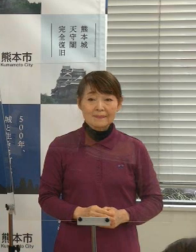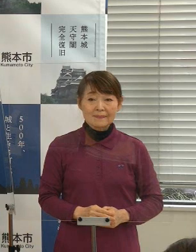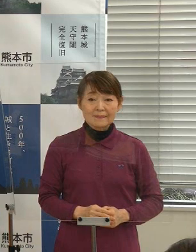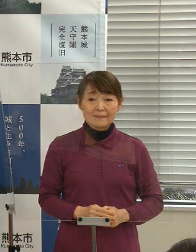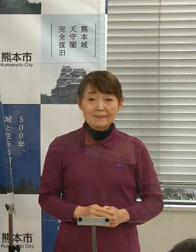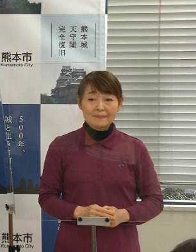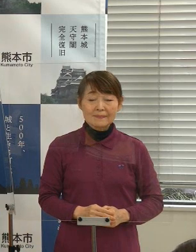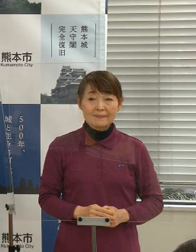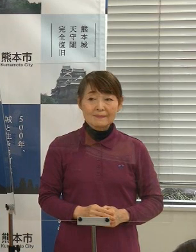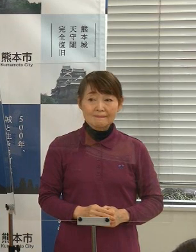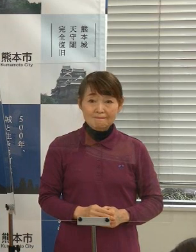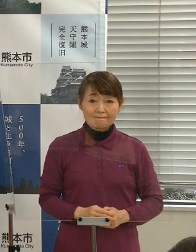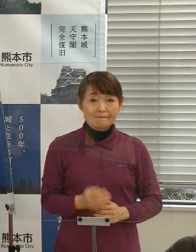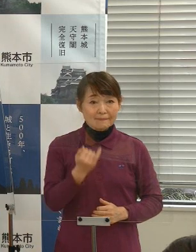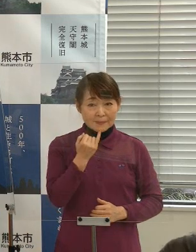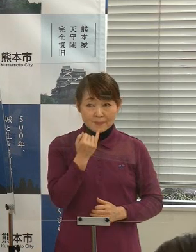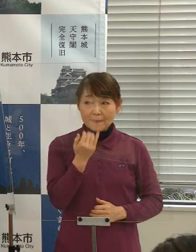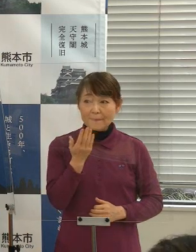よろしいですか。